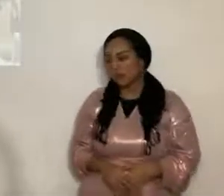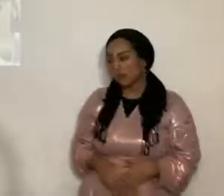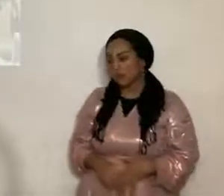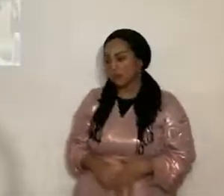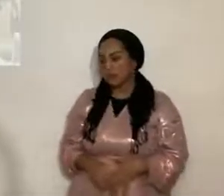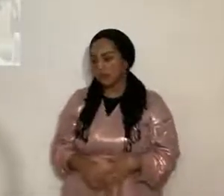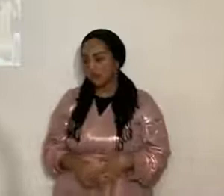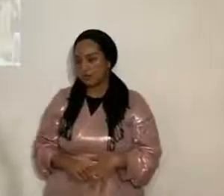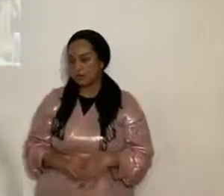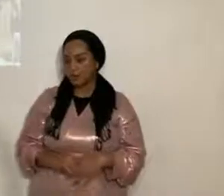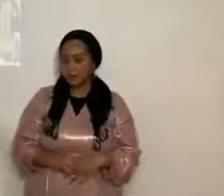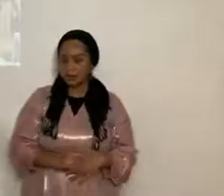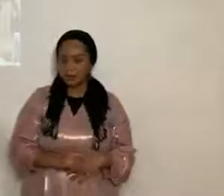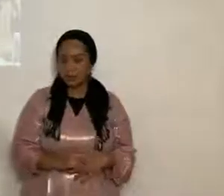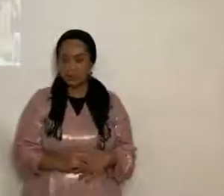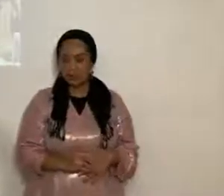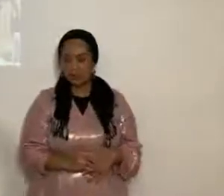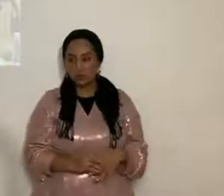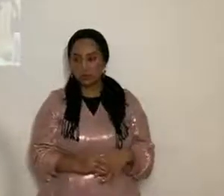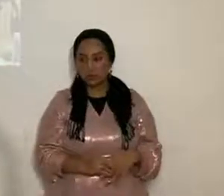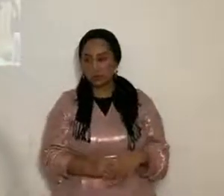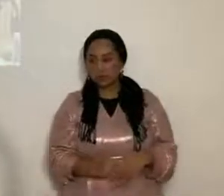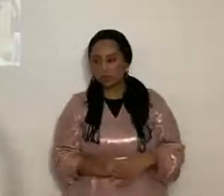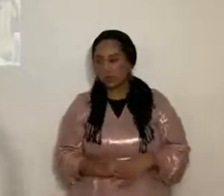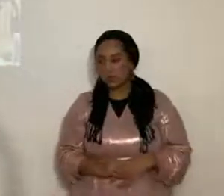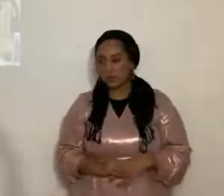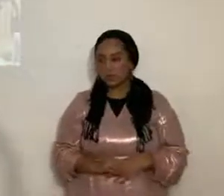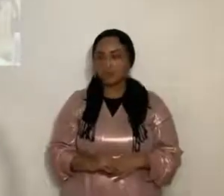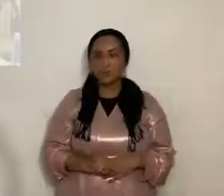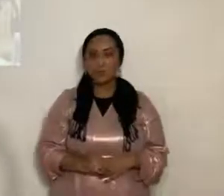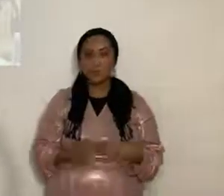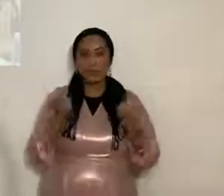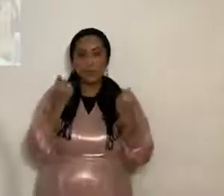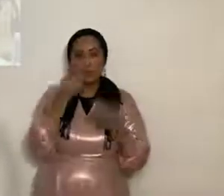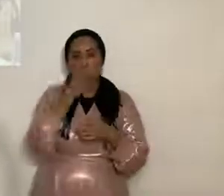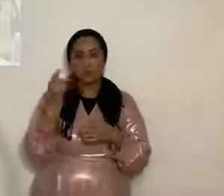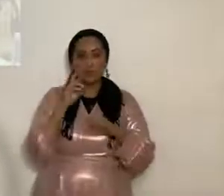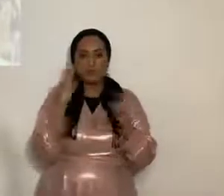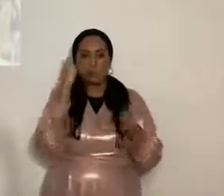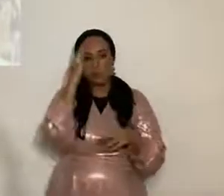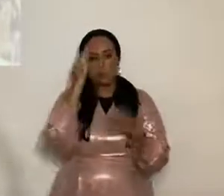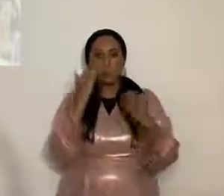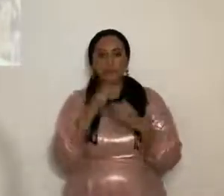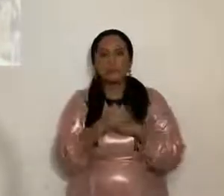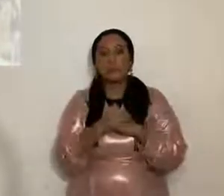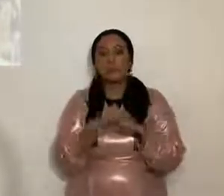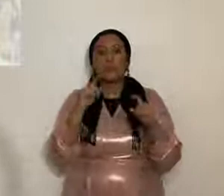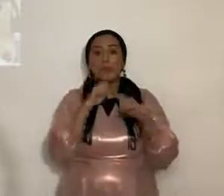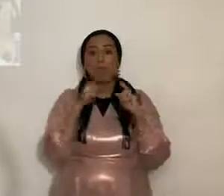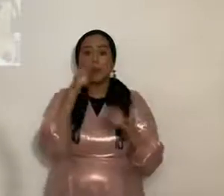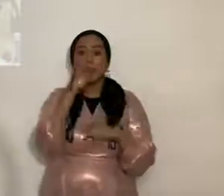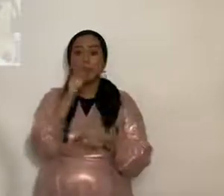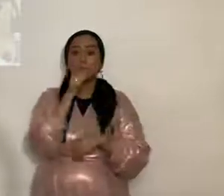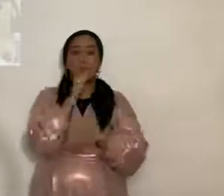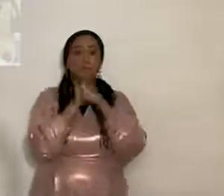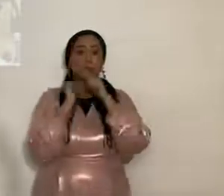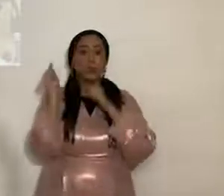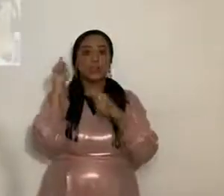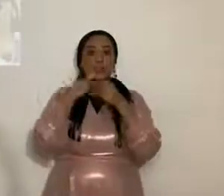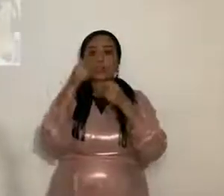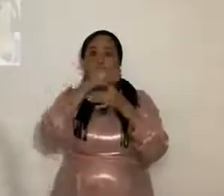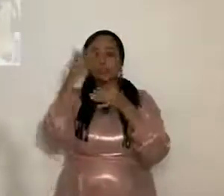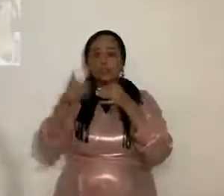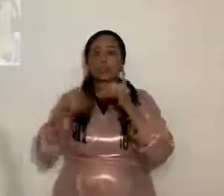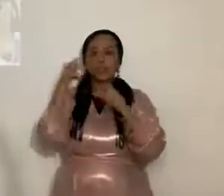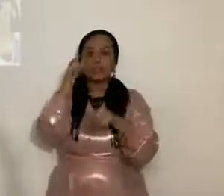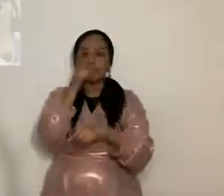Mateo 24, verso 13. Esta cita a lo mejor ya muchos se la saben. Mas el que persevere hasta el